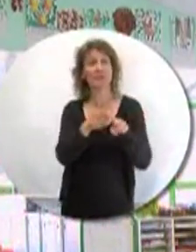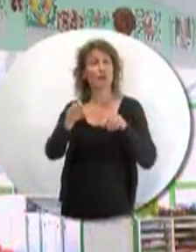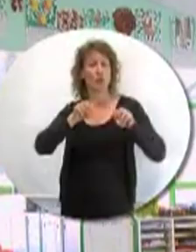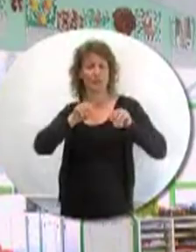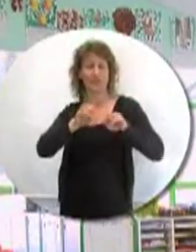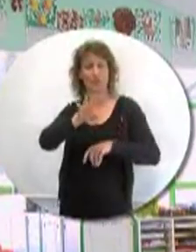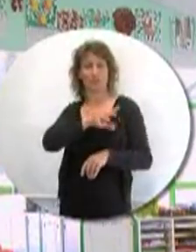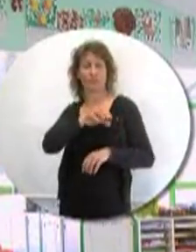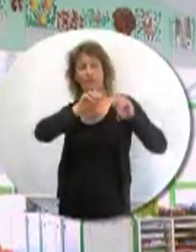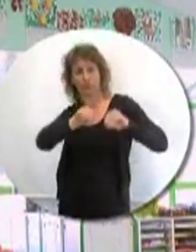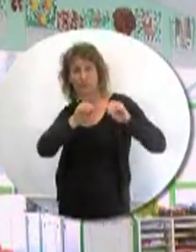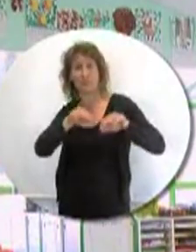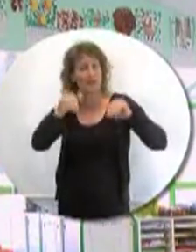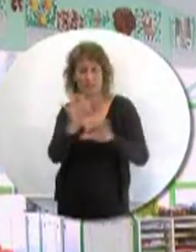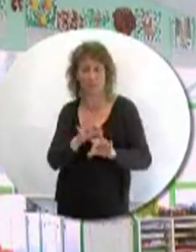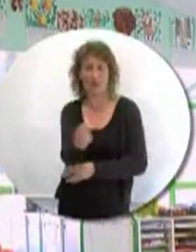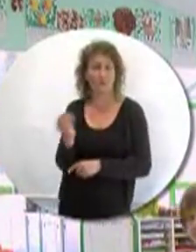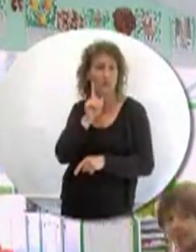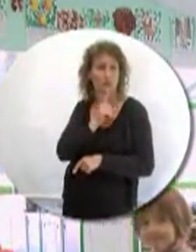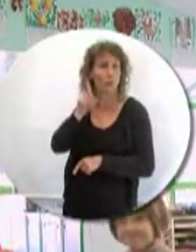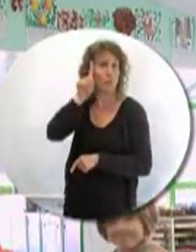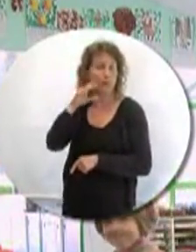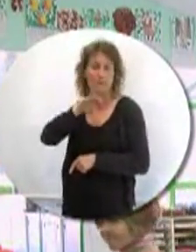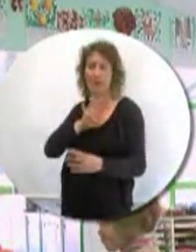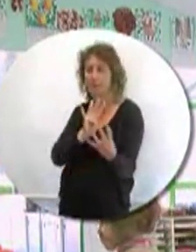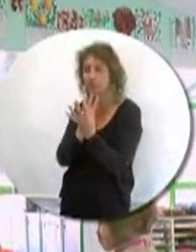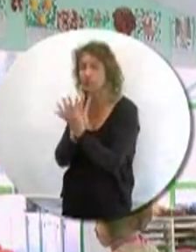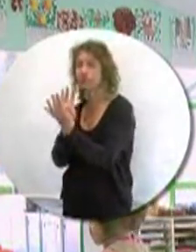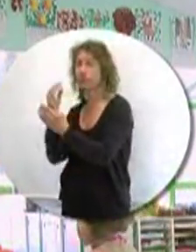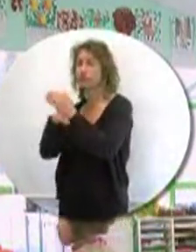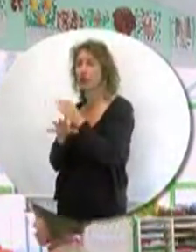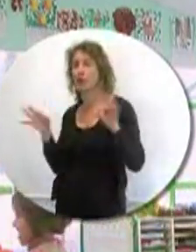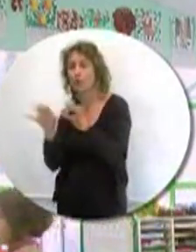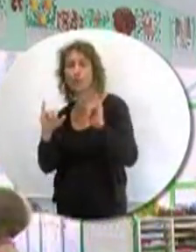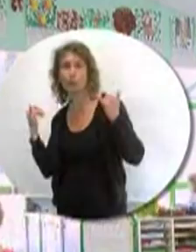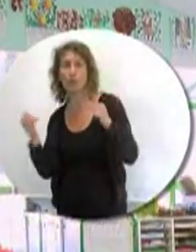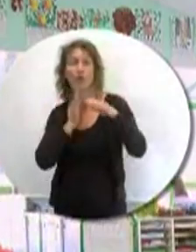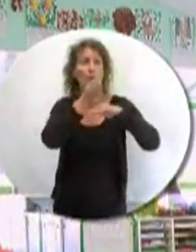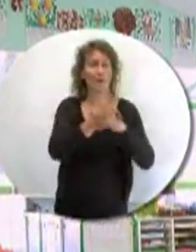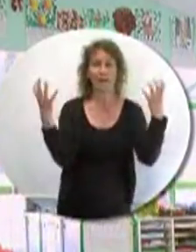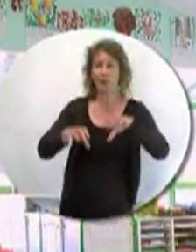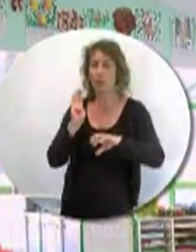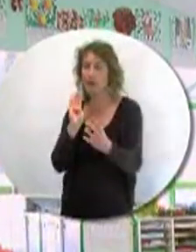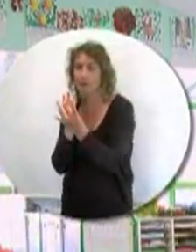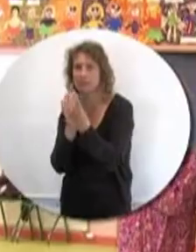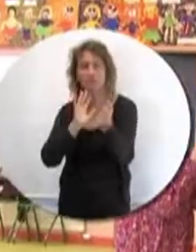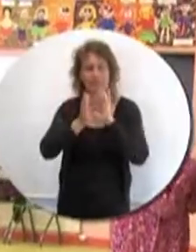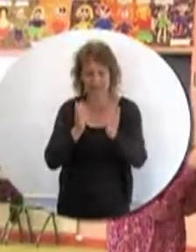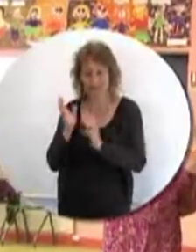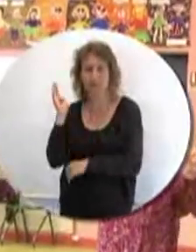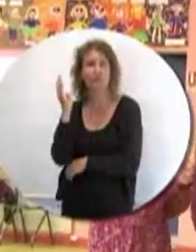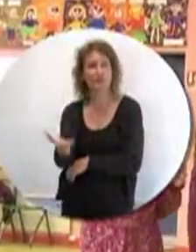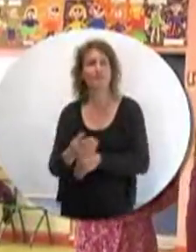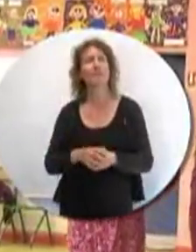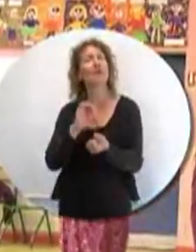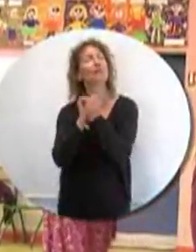classe. Tout le monde commence à signer parce qu'on fréquente les enfants et les parents dans la cour, dans le hall, aux réunions, et donc on a besoin de pouvoir communiquer avec